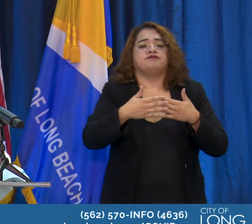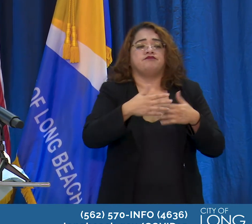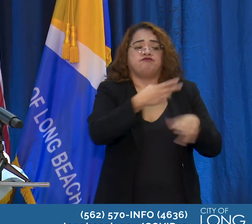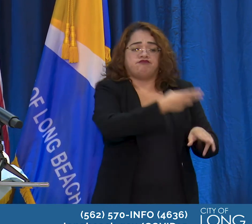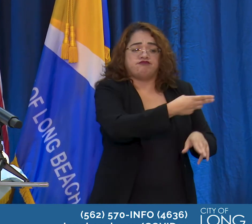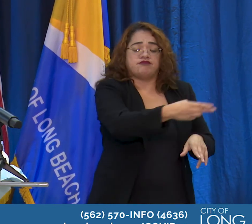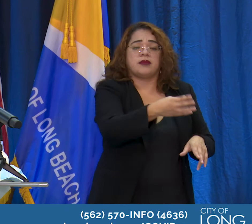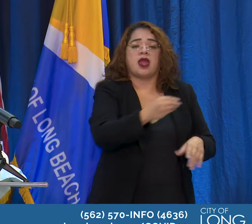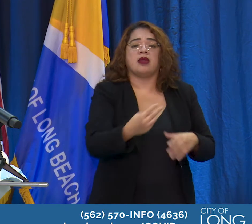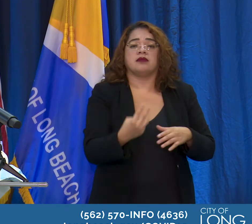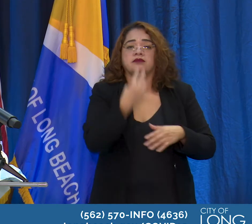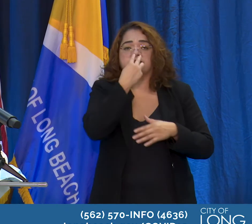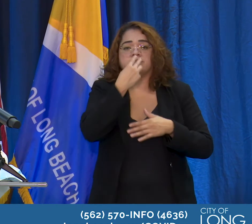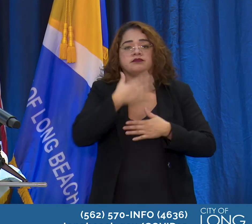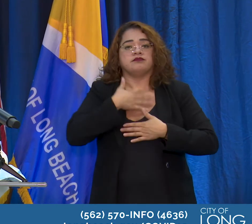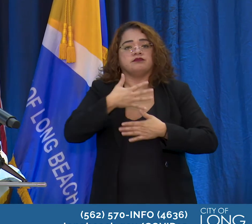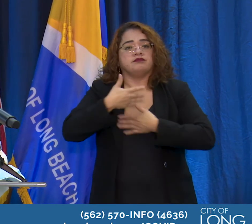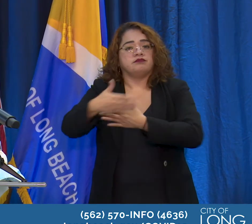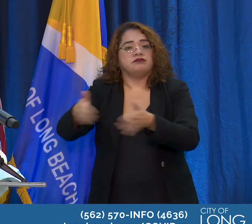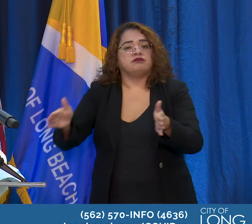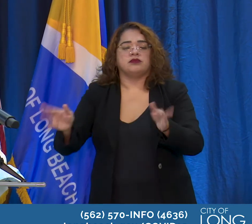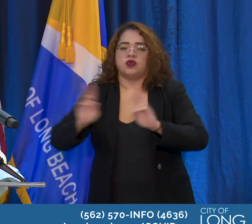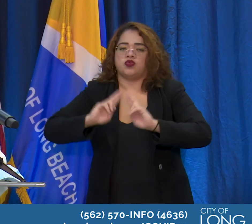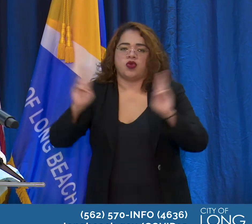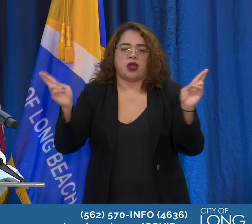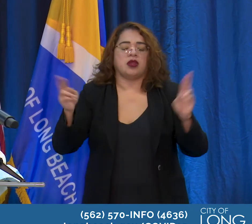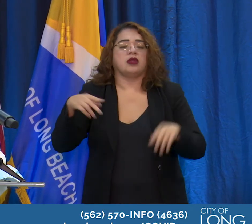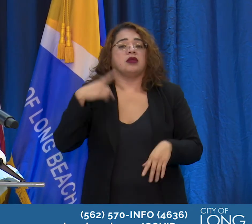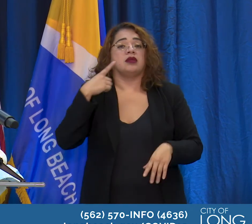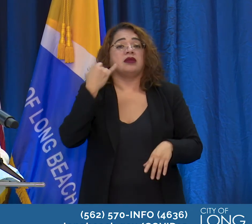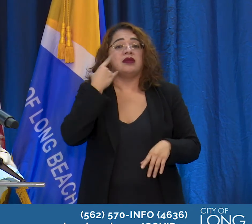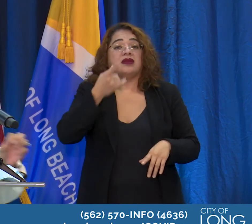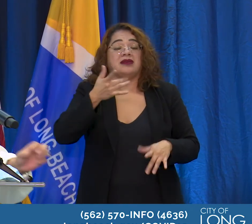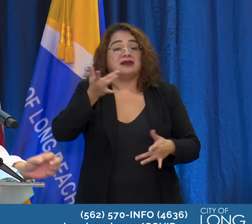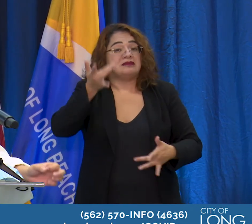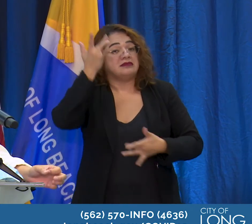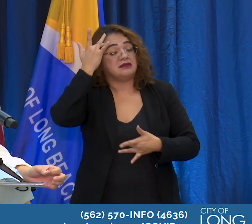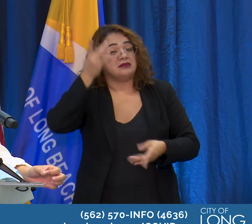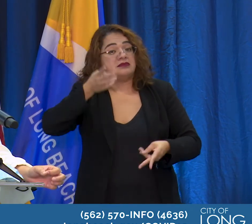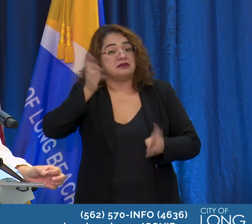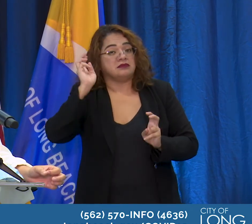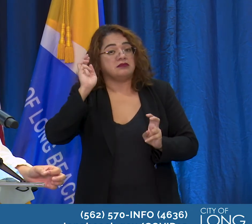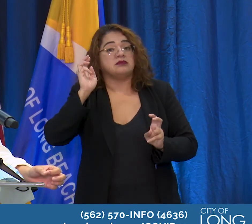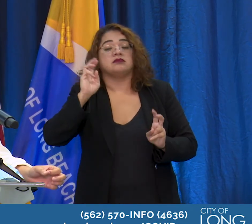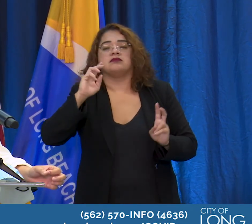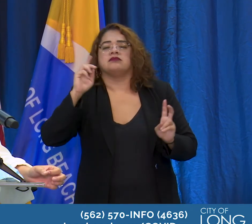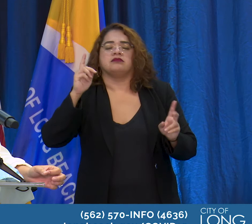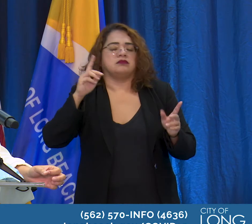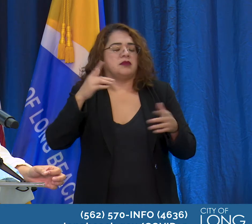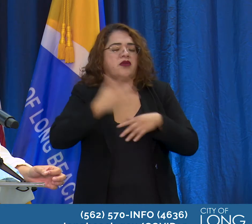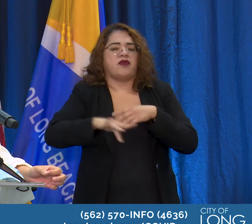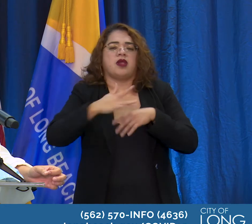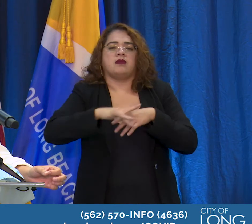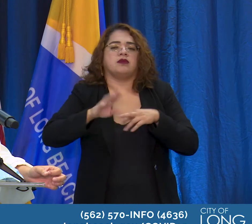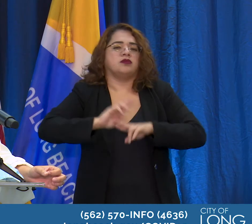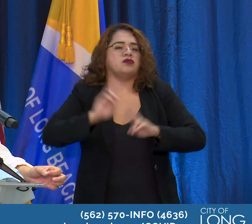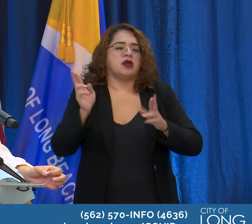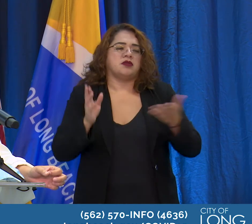y ventiladores para pacientes con enfermedades graves que necesitan el apoyo adicional del